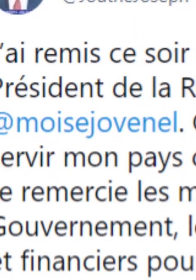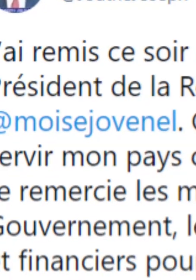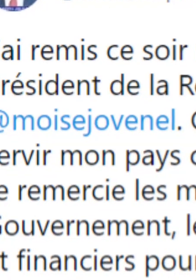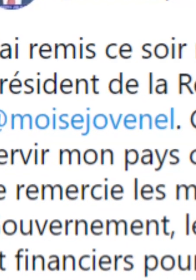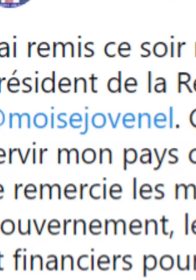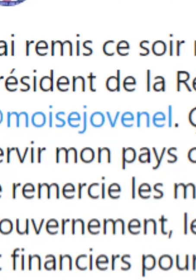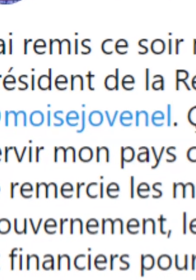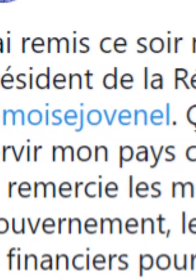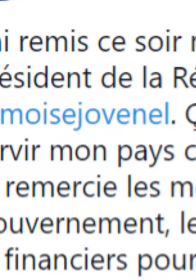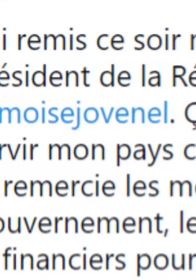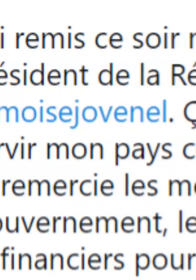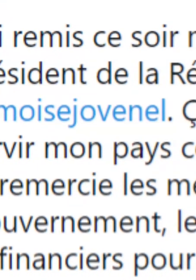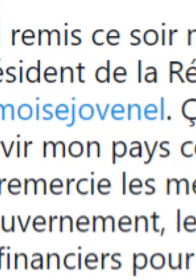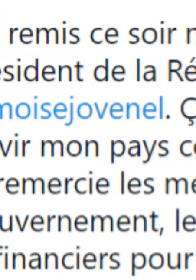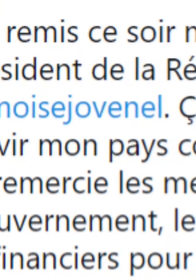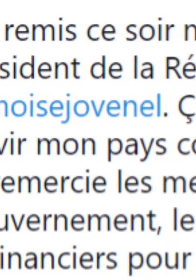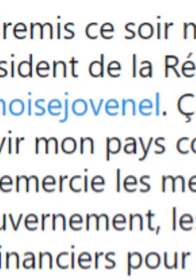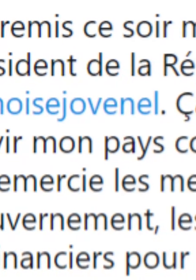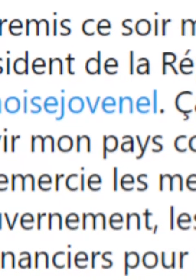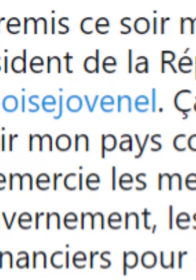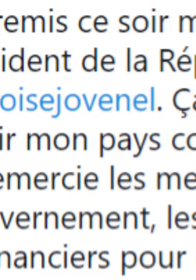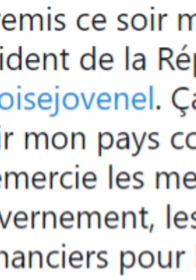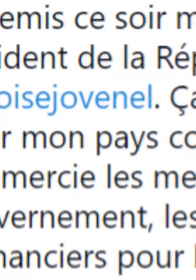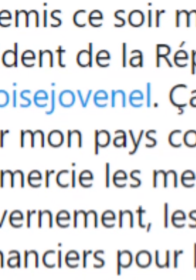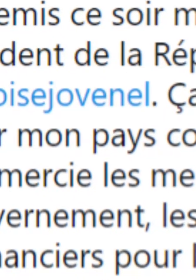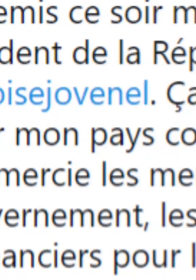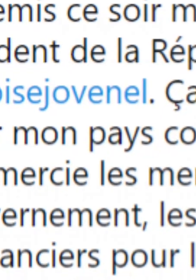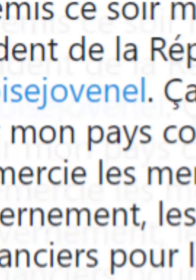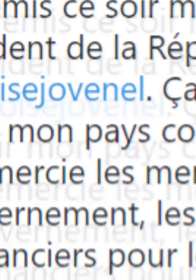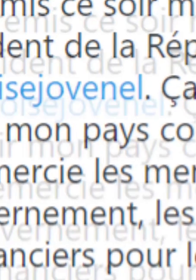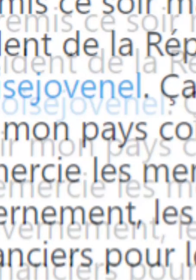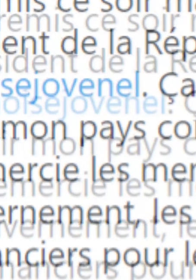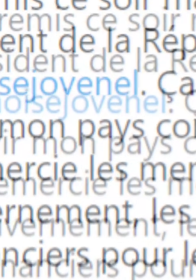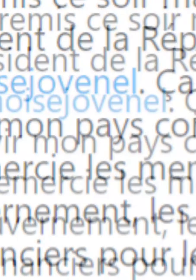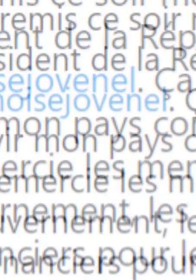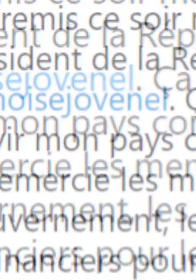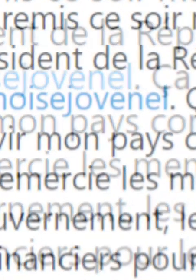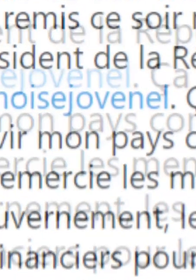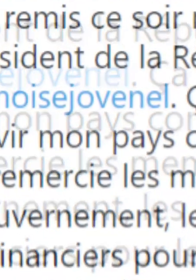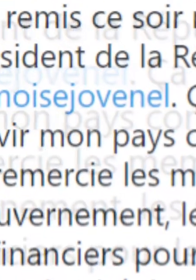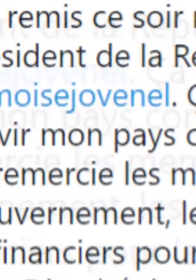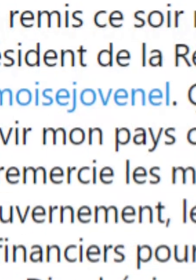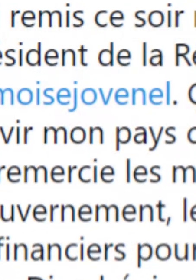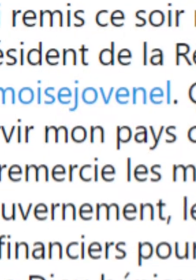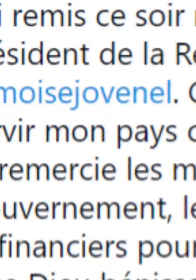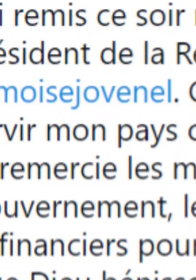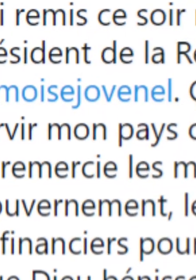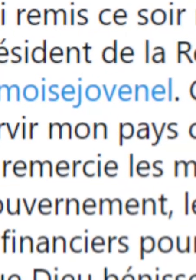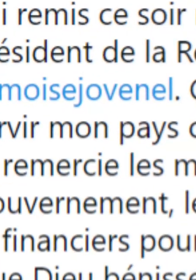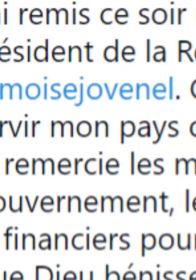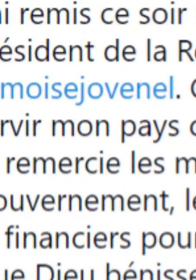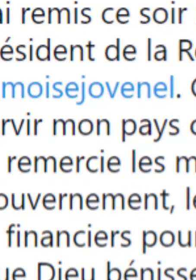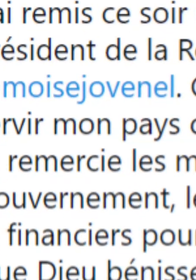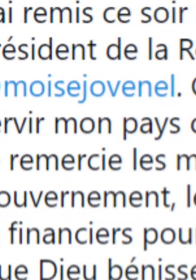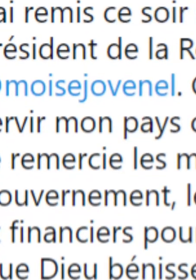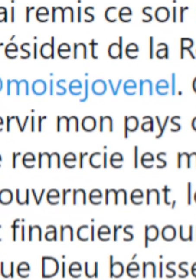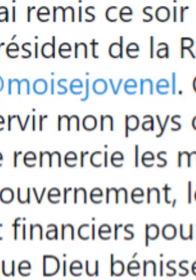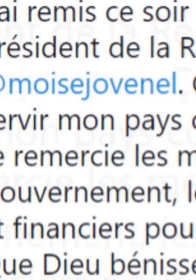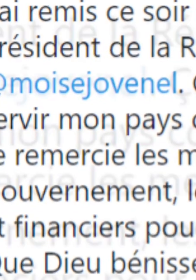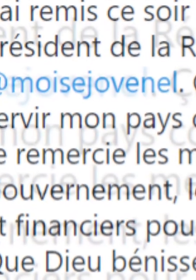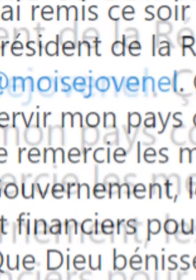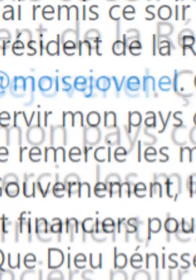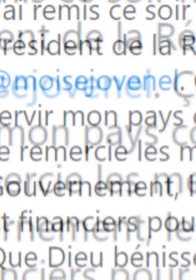Je nous voulons Haïti journée jodian qui levé avec une intensité qui extrêmement haut. Intensité a pas